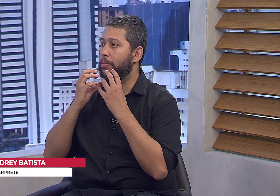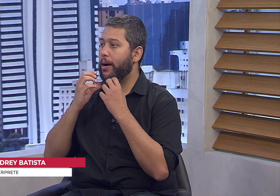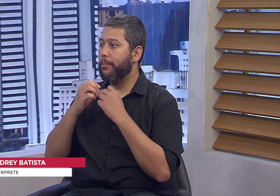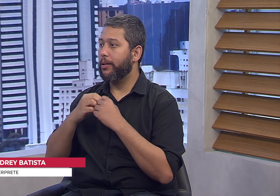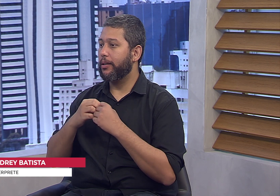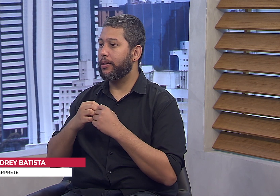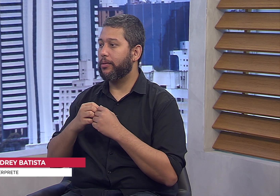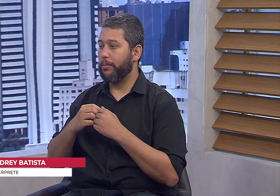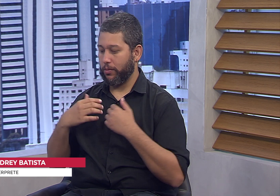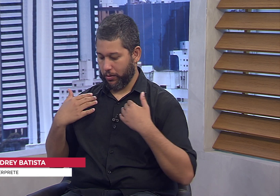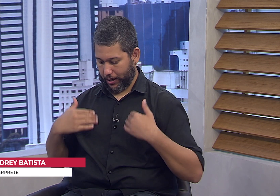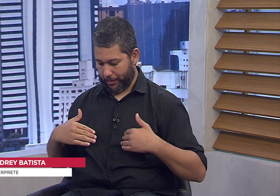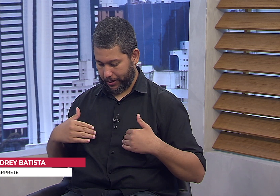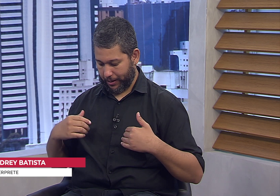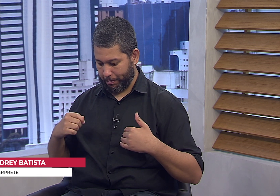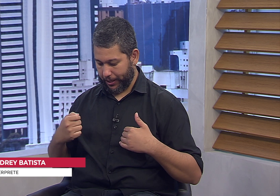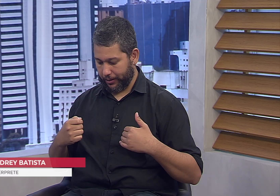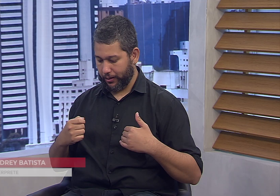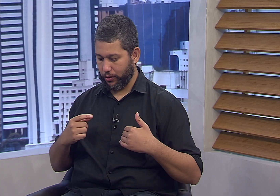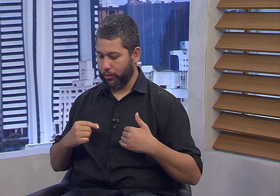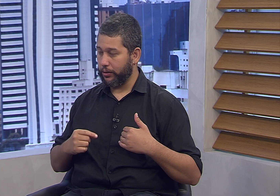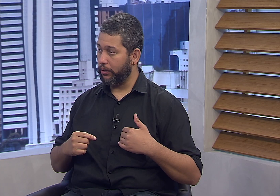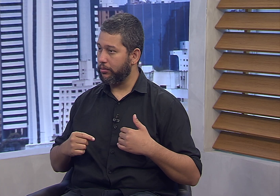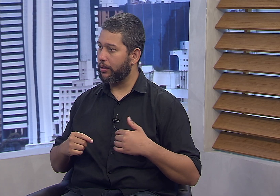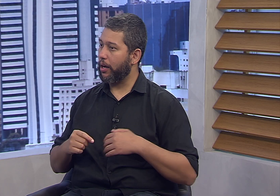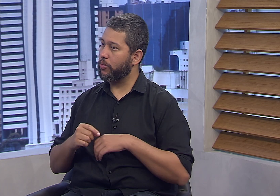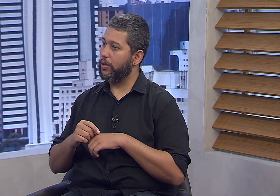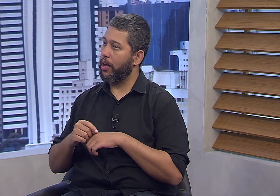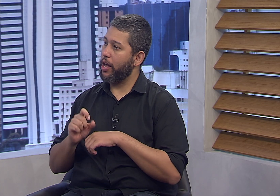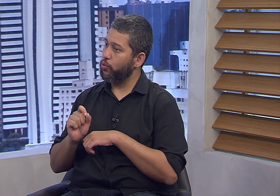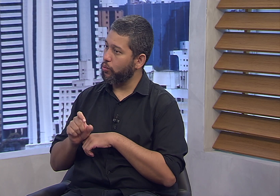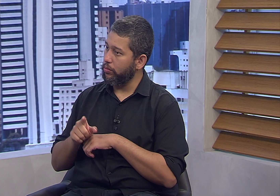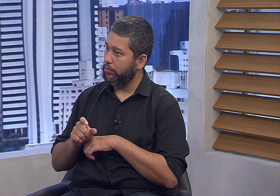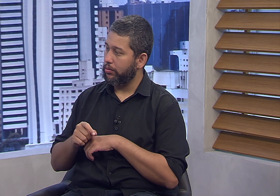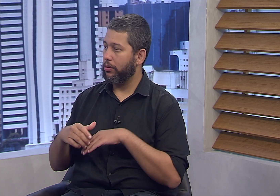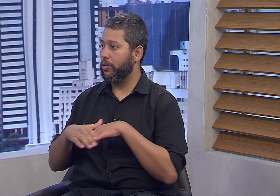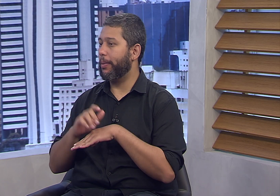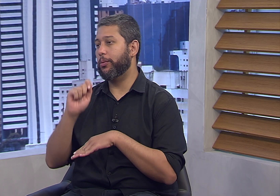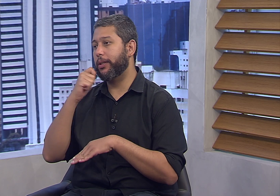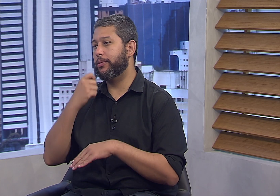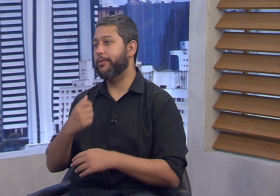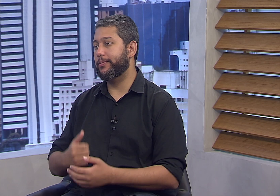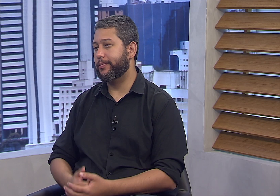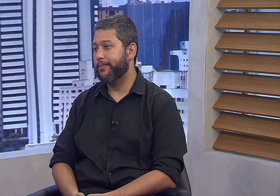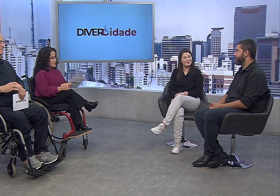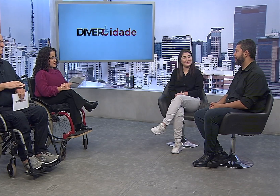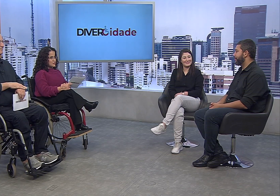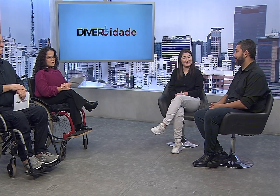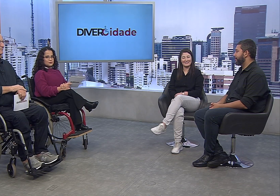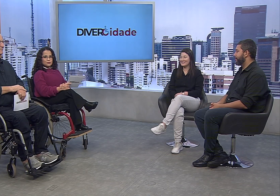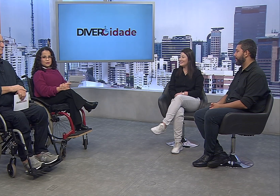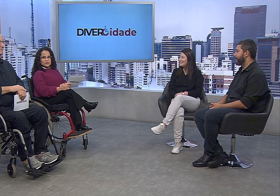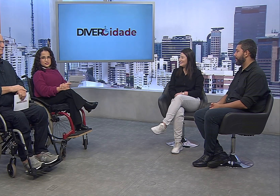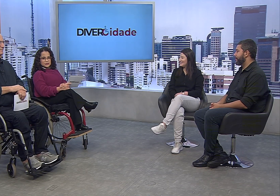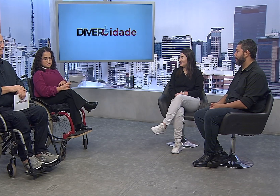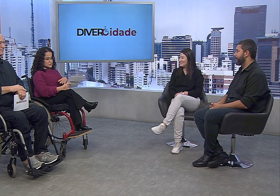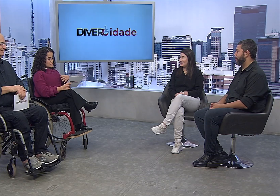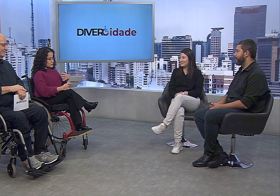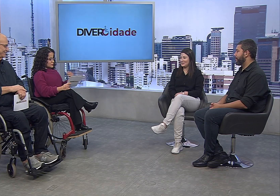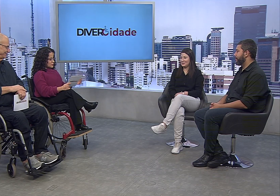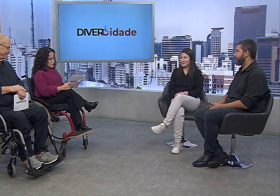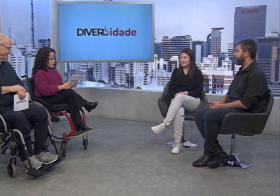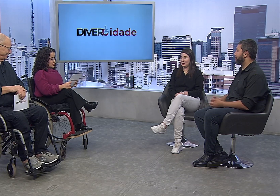estou de barba e eu também uso uma camisa preta de botão, calça azul e um sapato preto. Bom, a